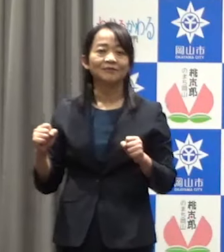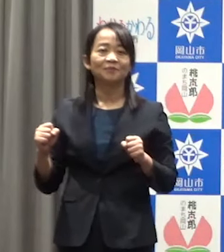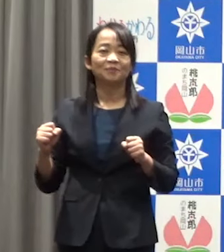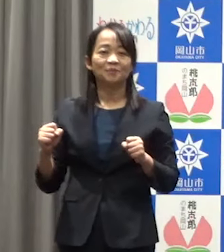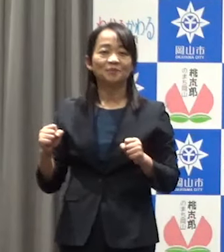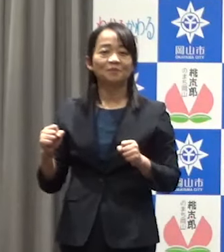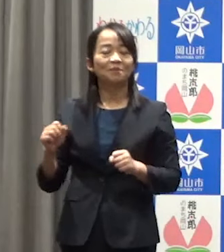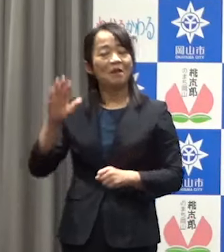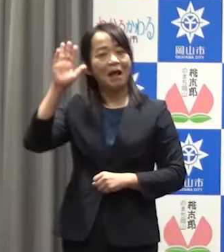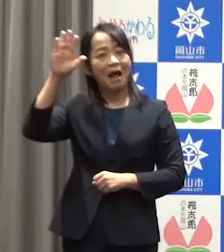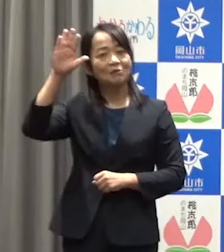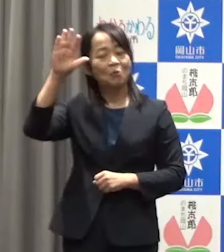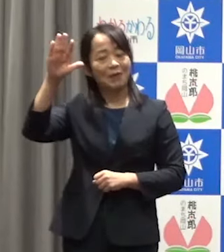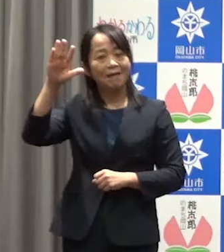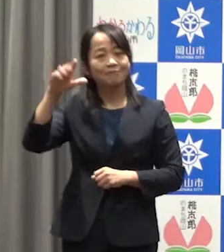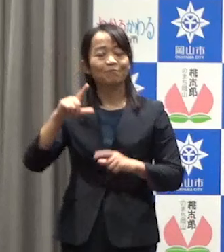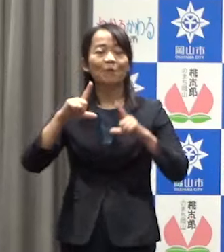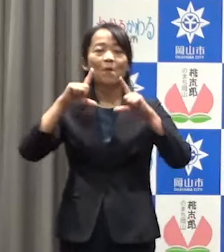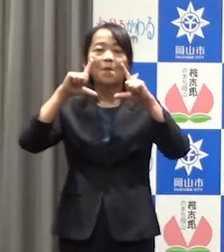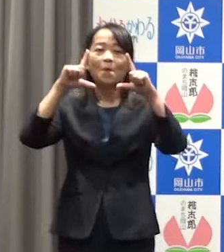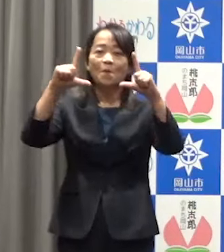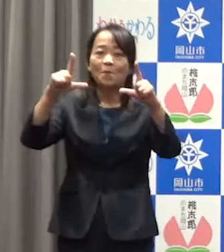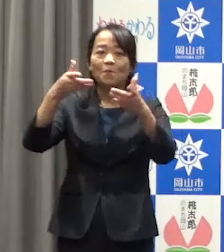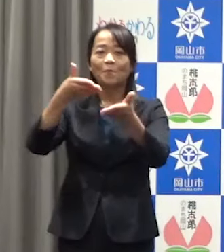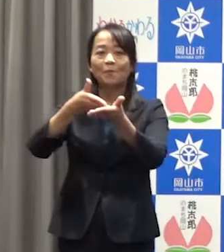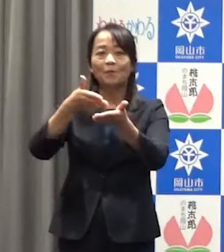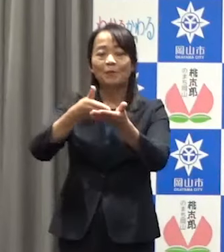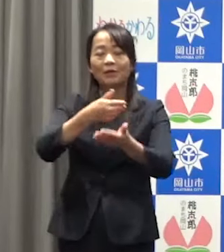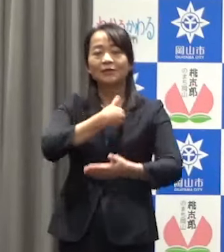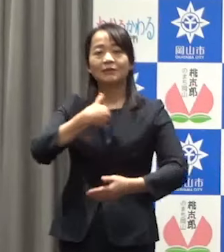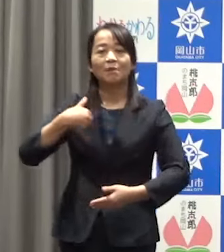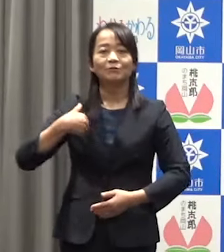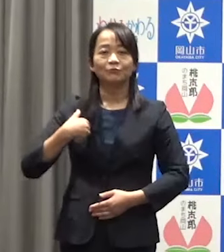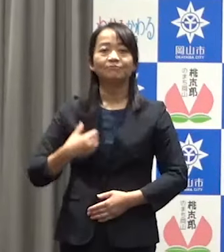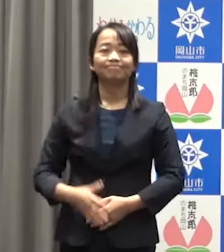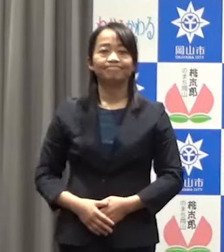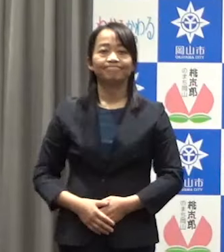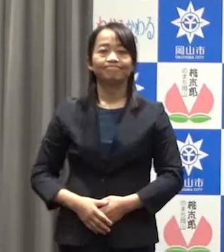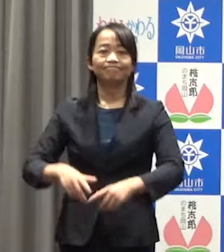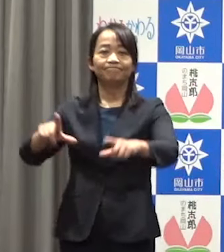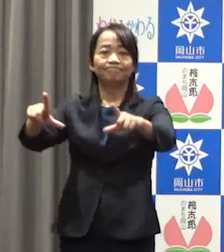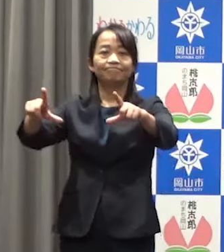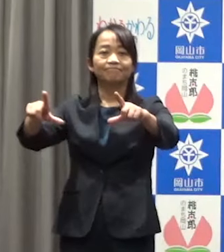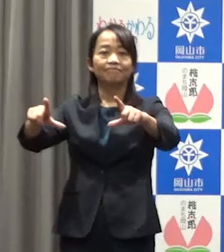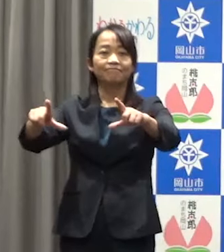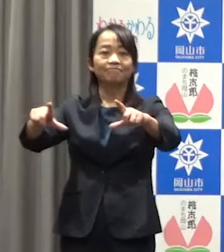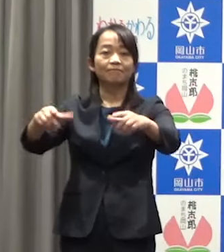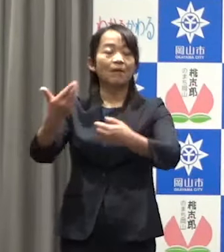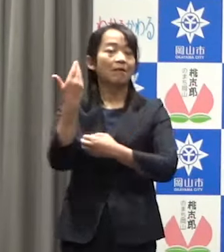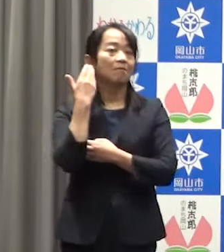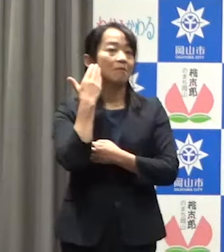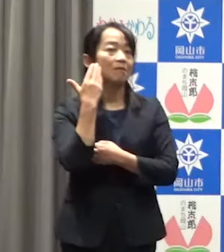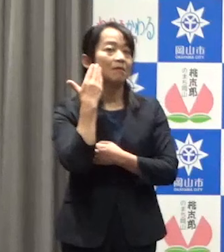執務室に帰ってからお話しさせていただければと思います。 ありがとうございます。 はい、 で2点目が、一方で一時